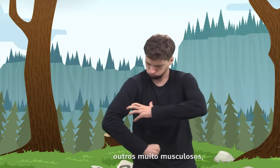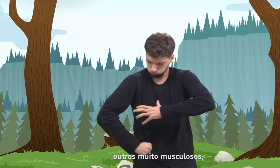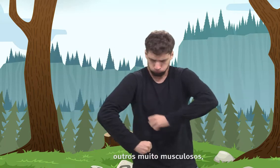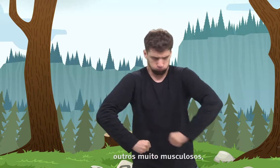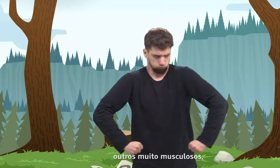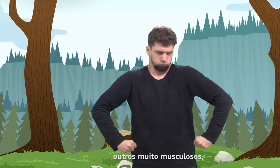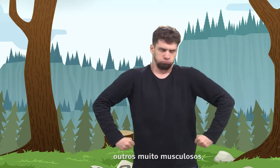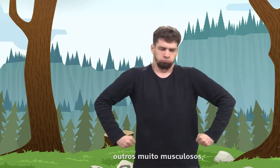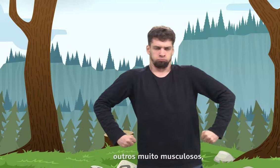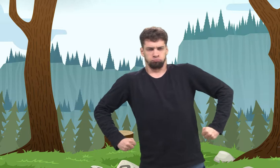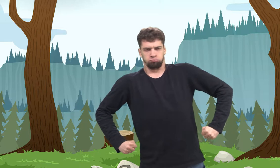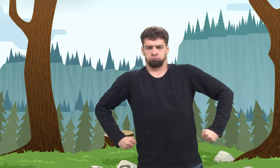musculosas